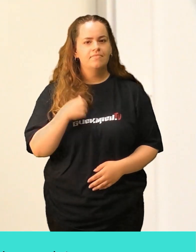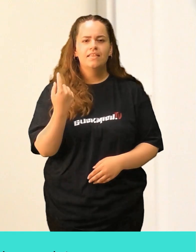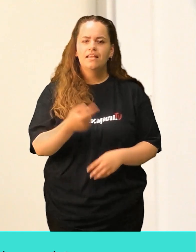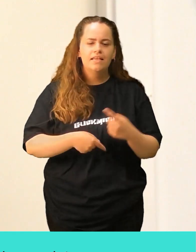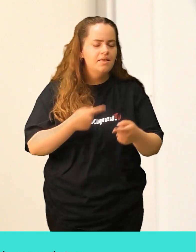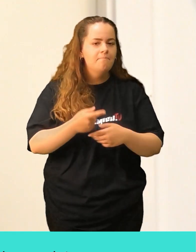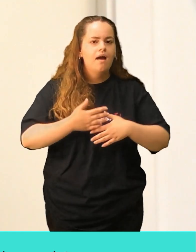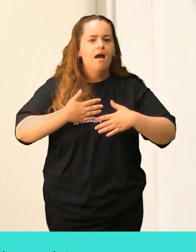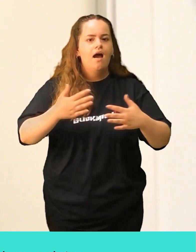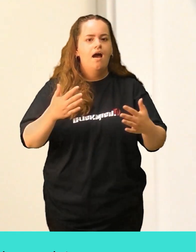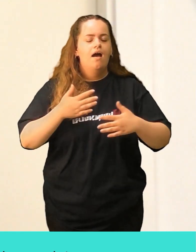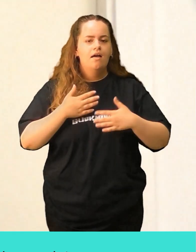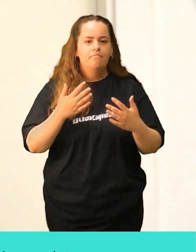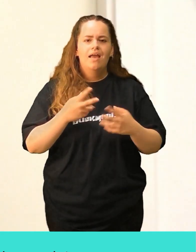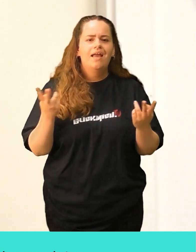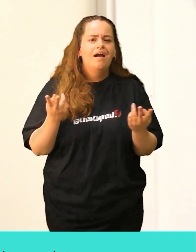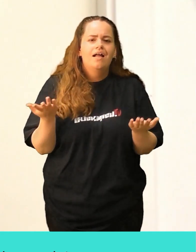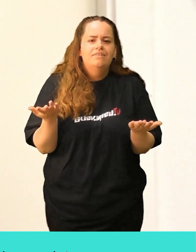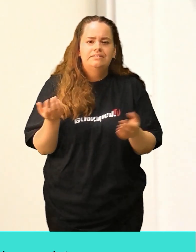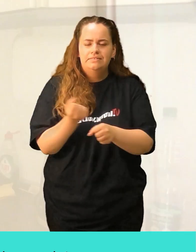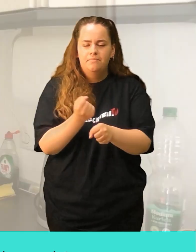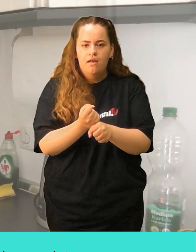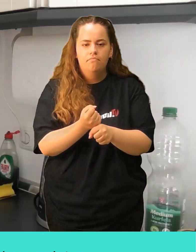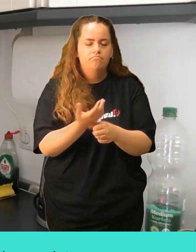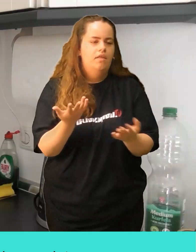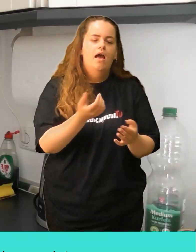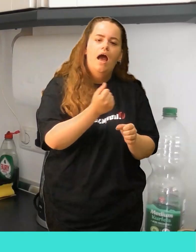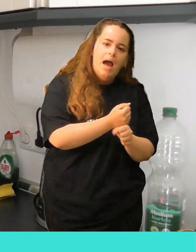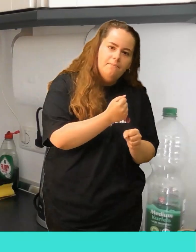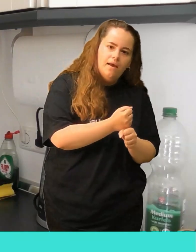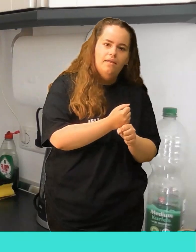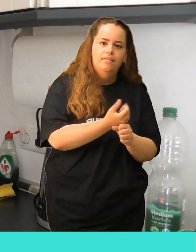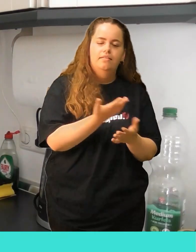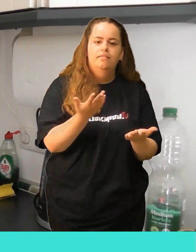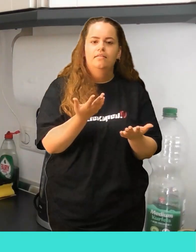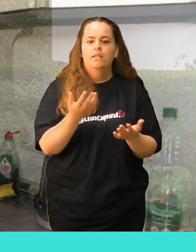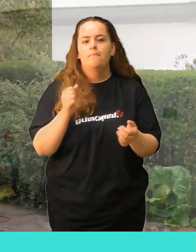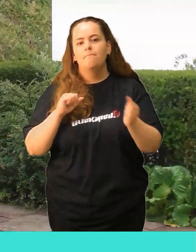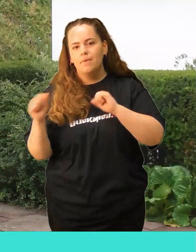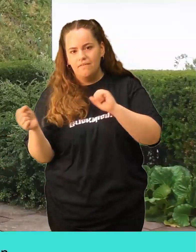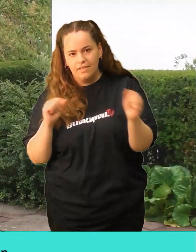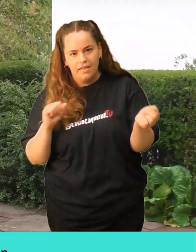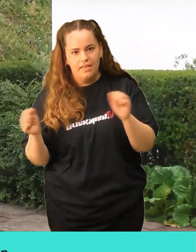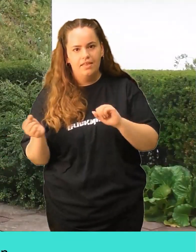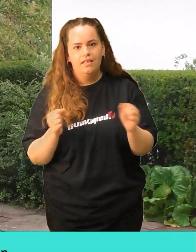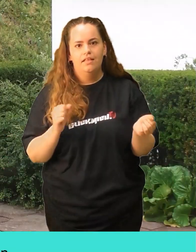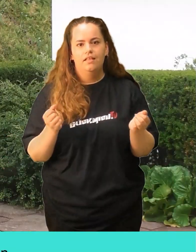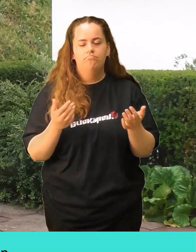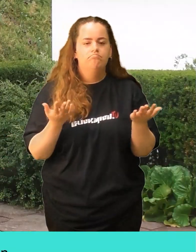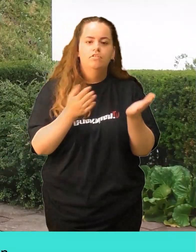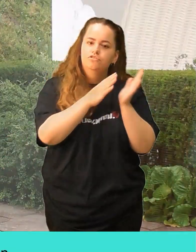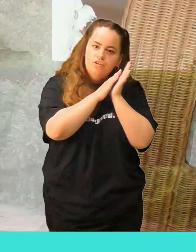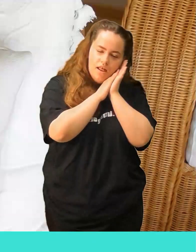Wir atmen ständig Luft ein, egal was wir tun, ob wir arbeiten oder uns